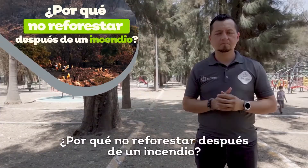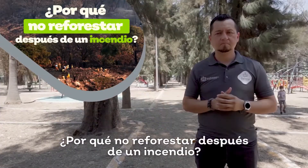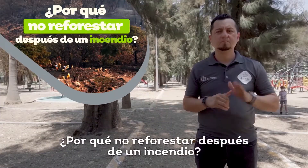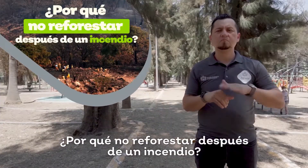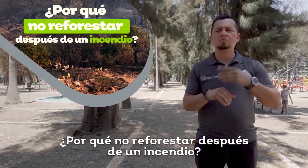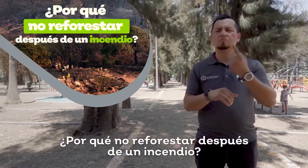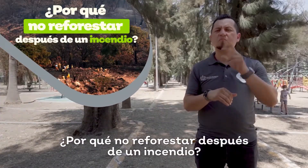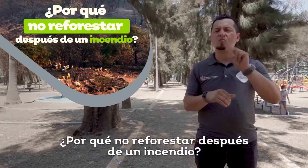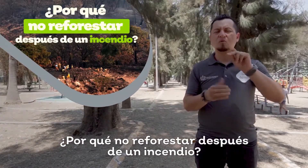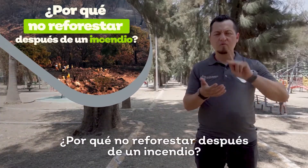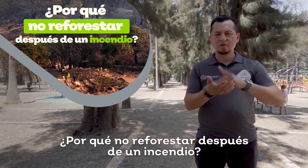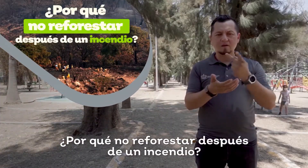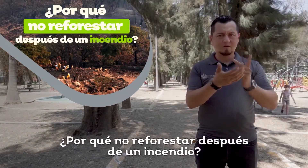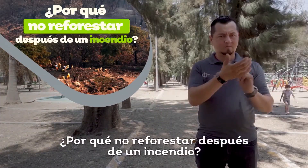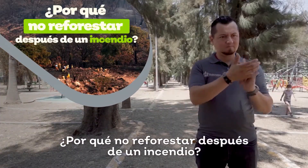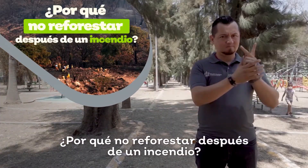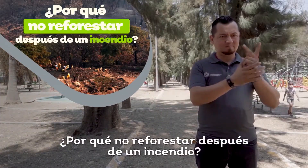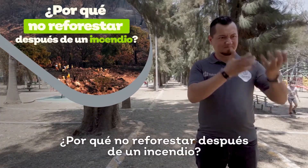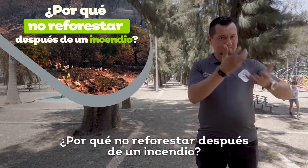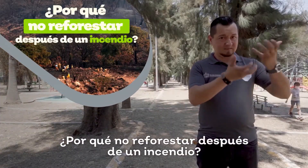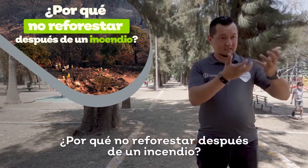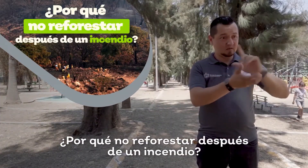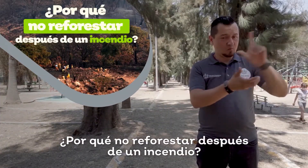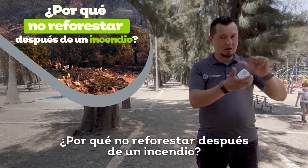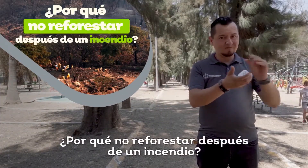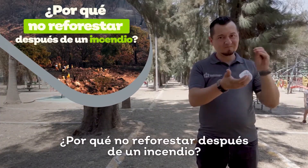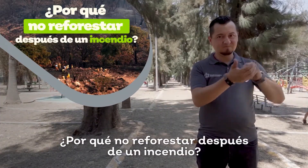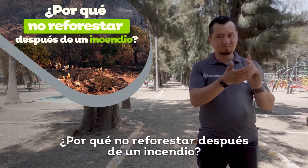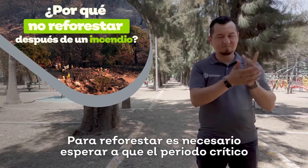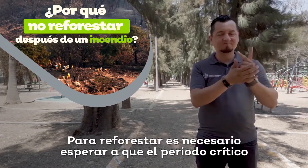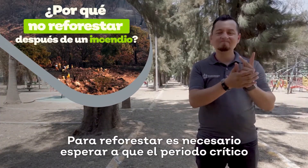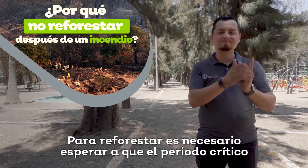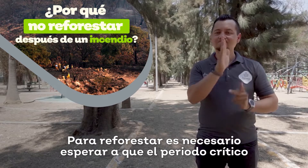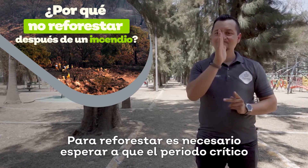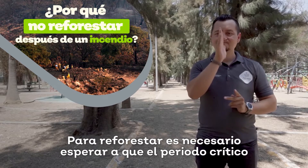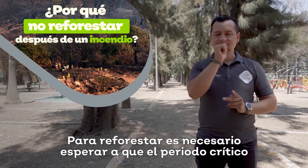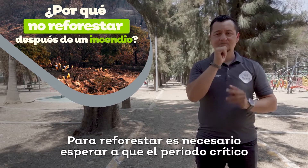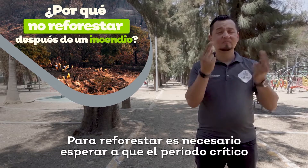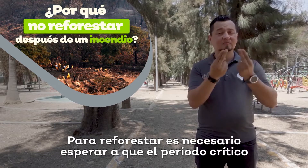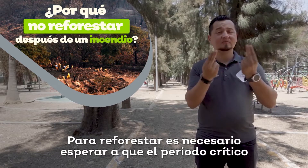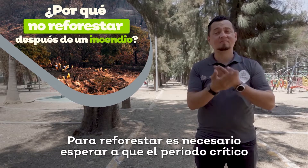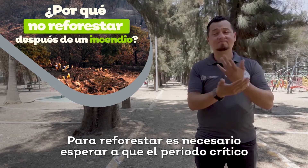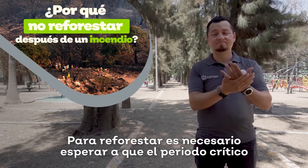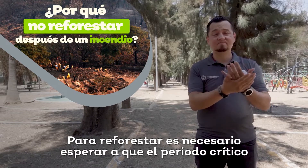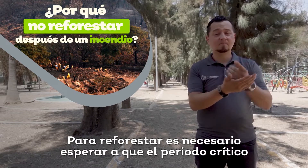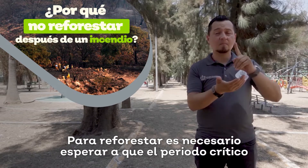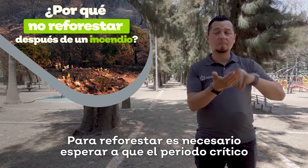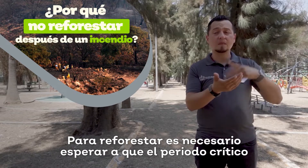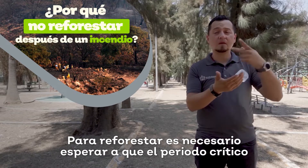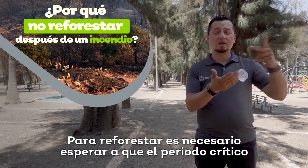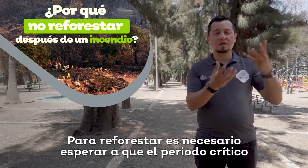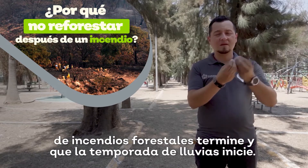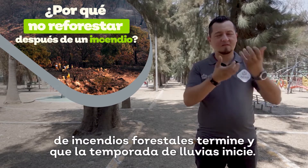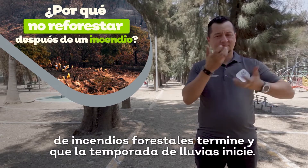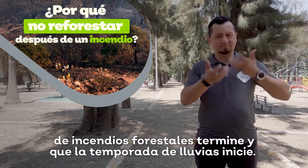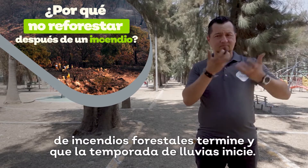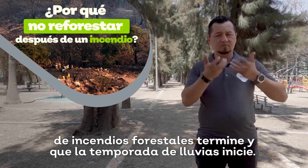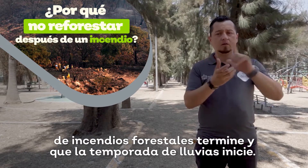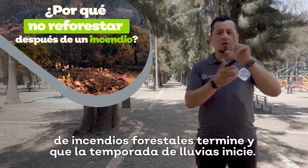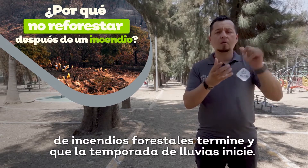¿Por qué no reforestar después de un incendio? Para reforestar, es necesario esperar a que el periodo crítico de incendios forestales